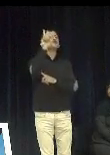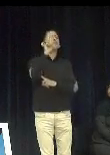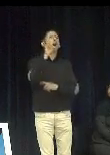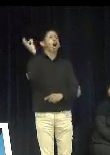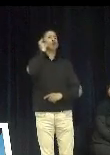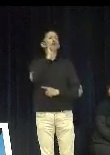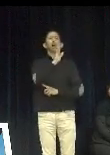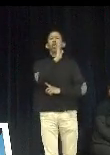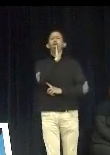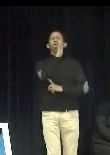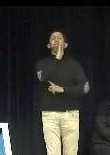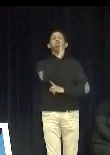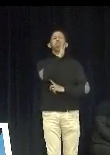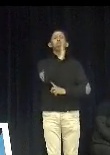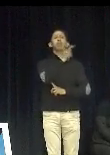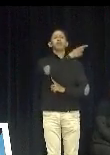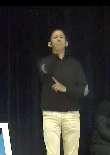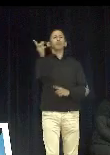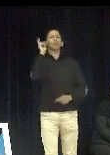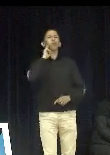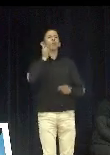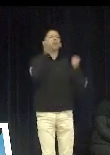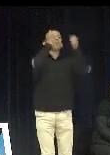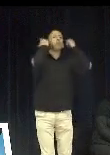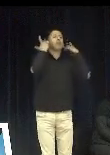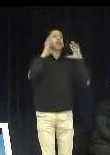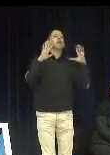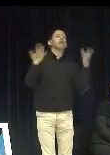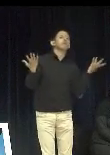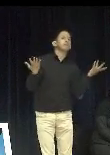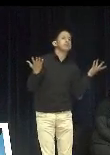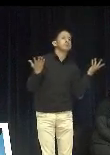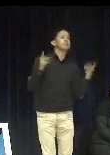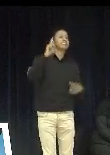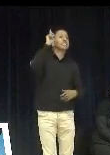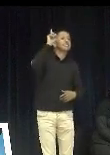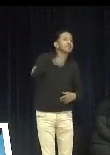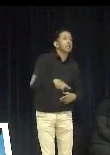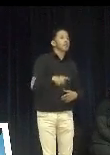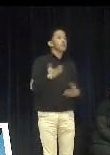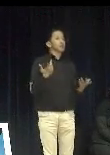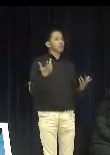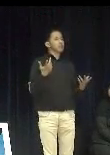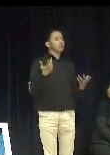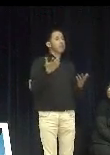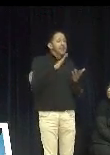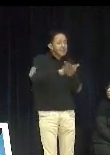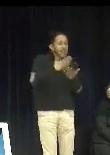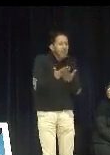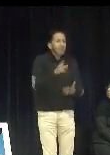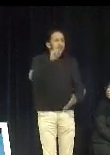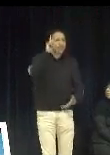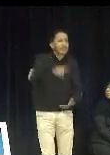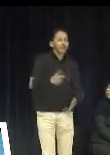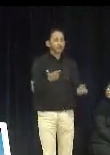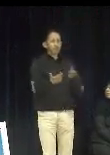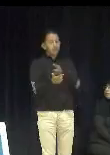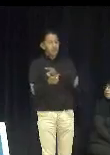الخطوة الثانية، سنصنع كفاءة لتدق باب التعليم الإشارة في